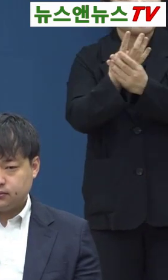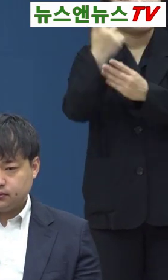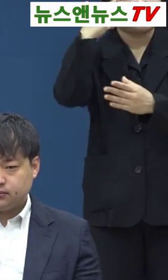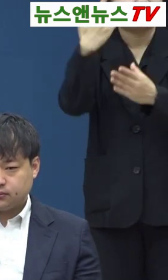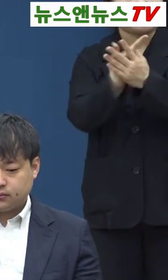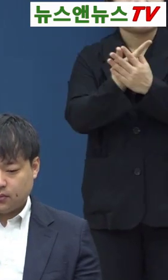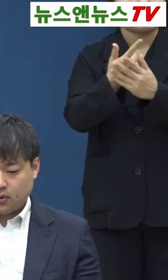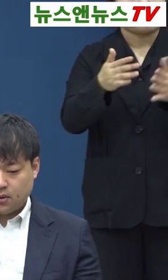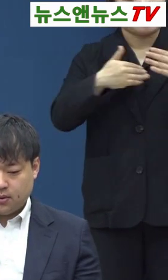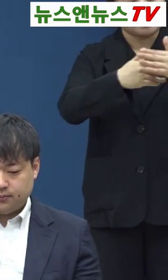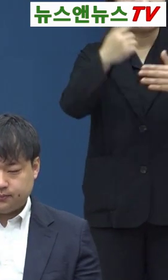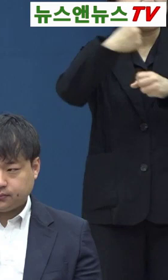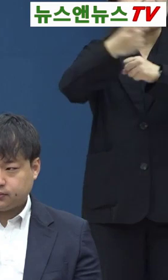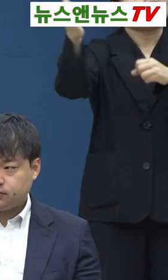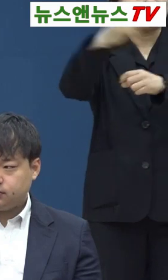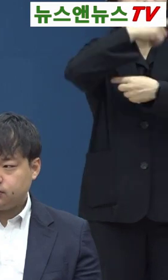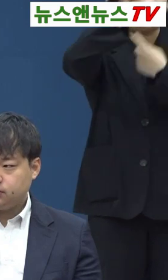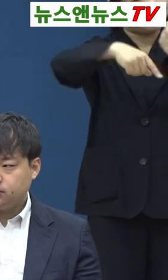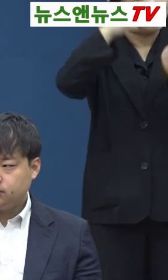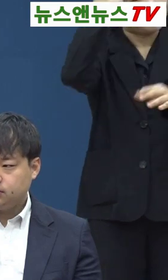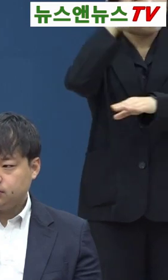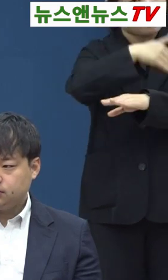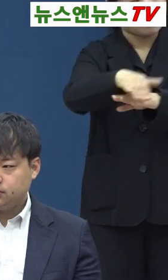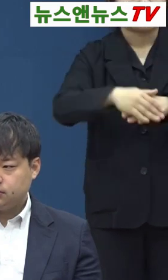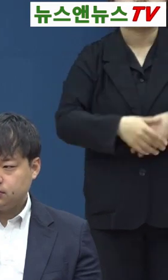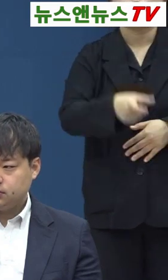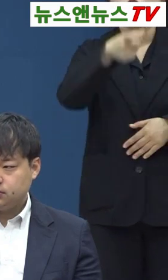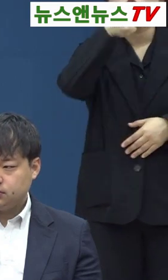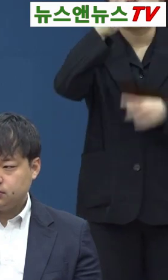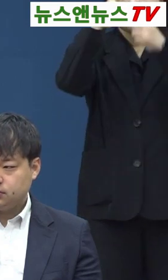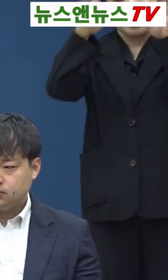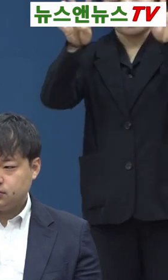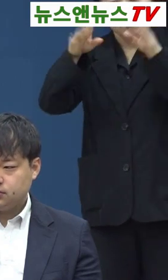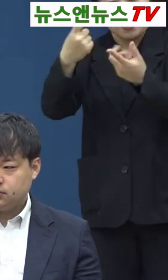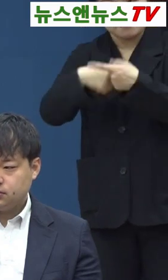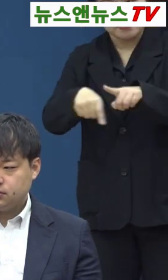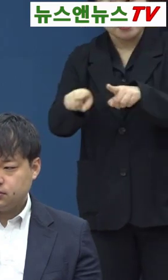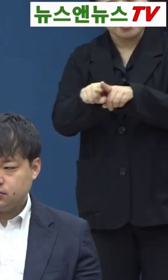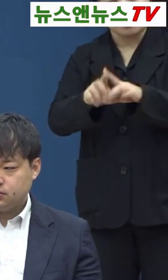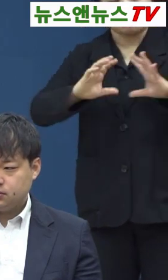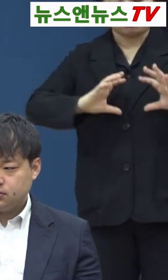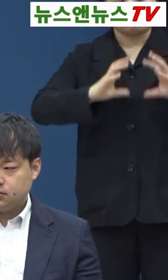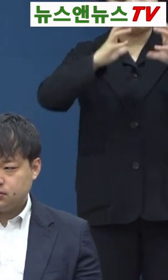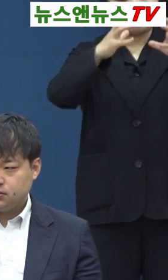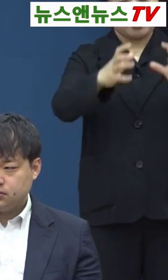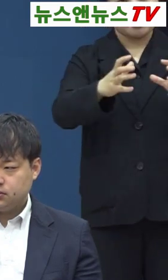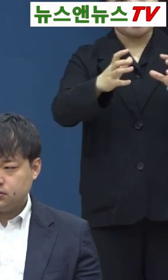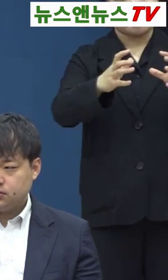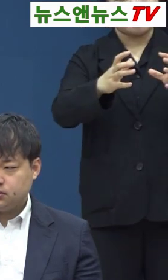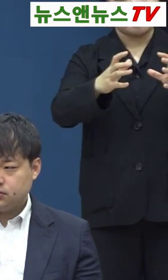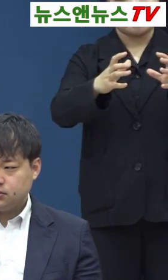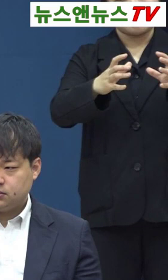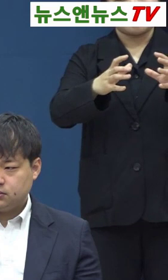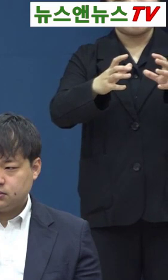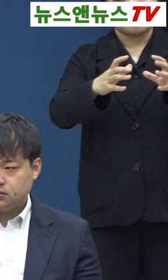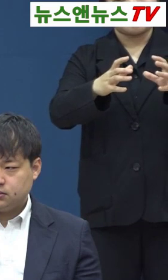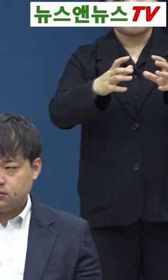내년부터 운영할 계획입니다. 그리고 수원대학교와 함께 국가에서